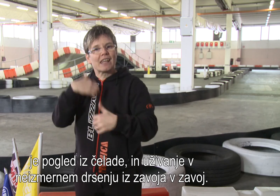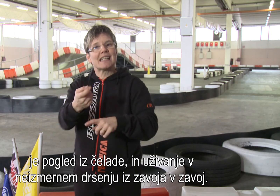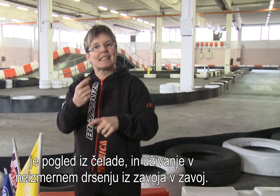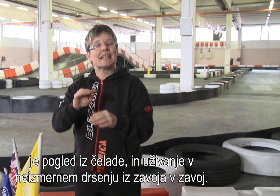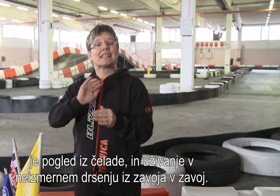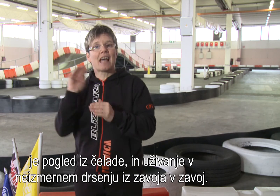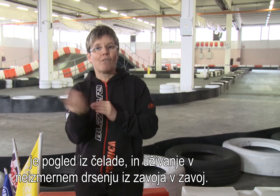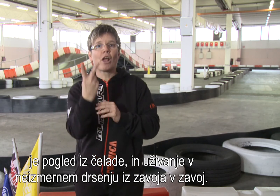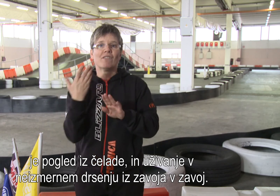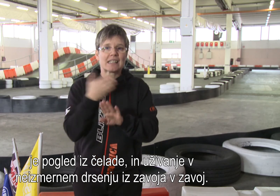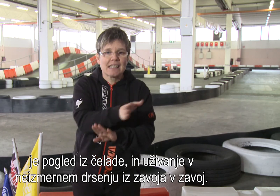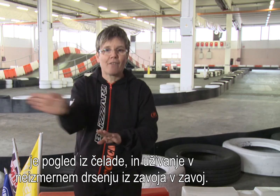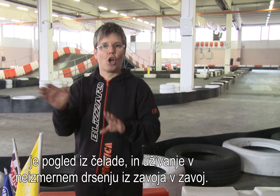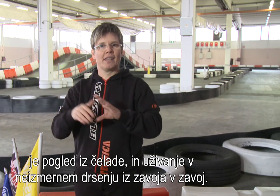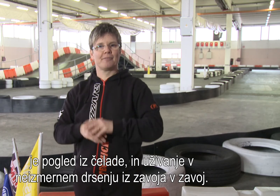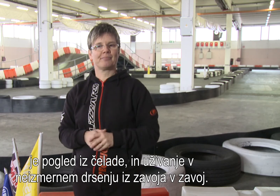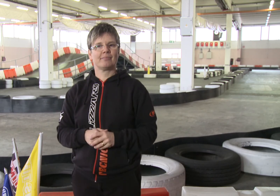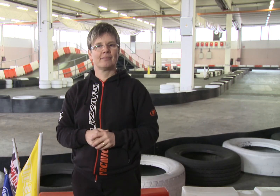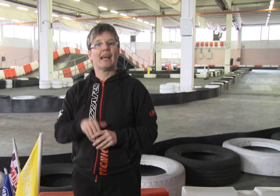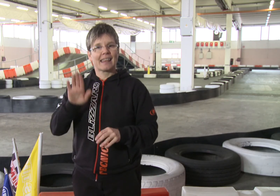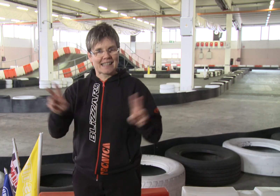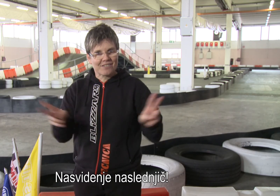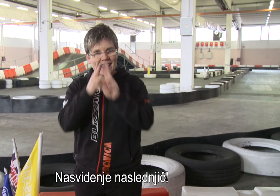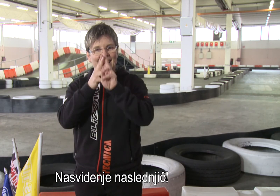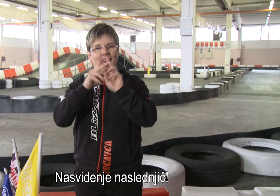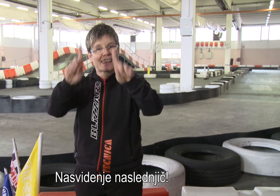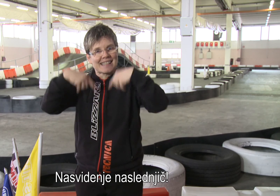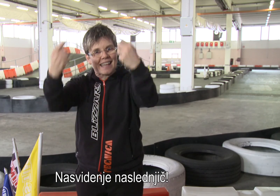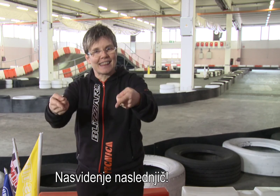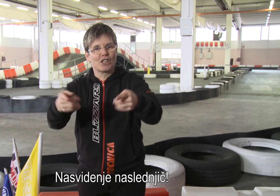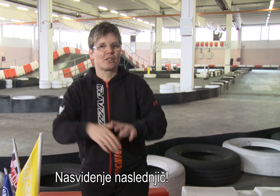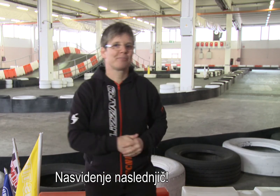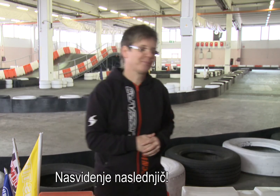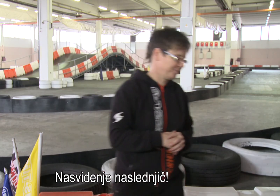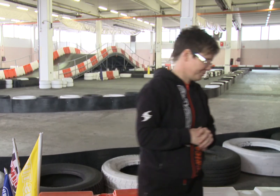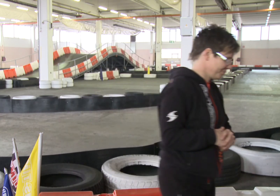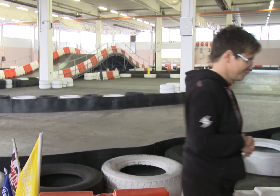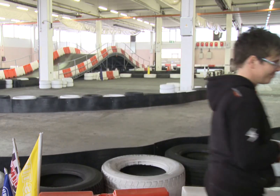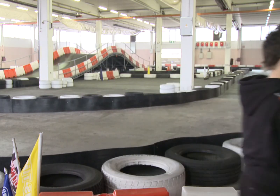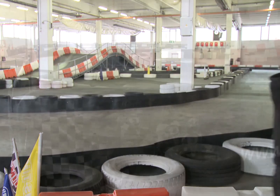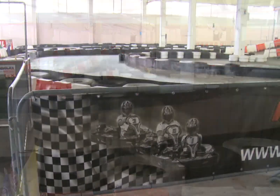Da,